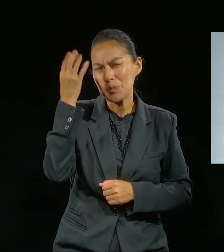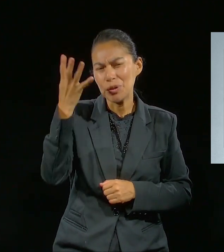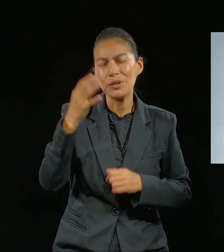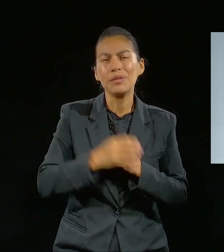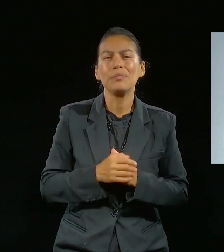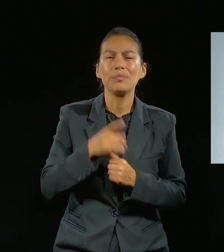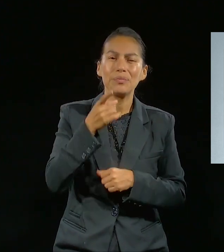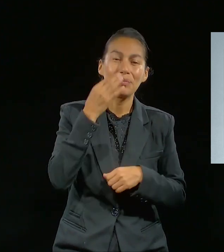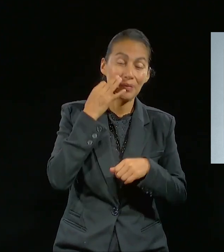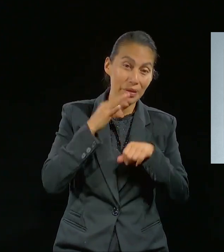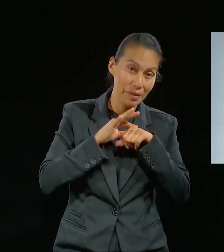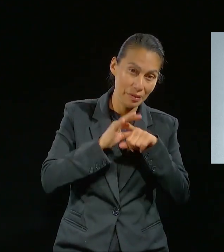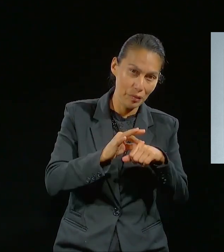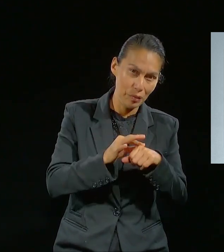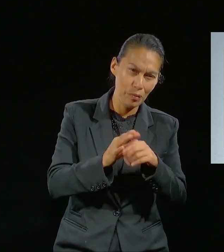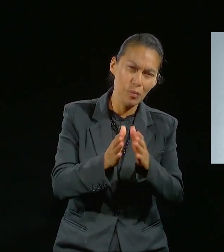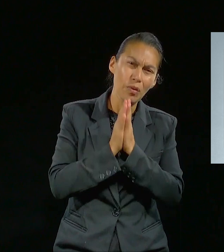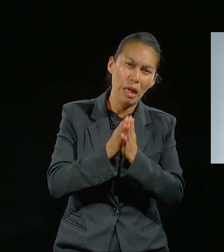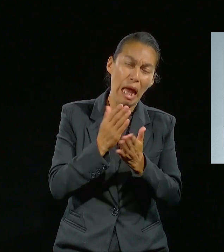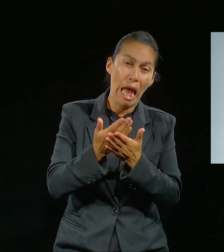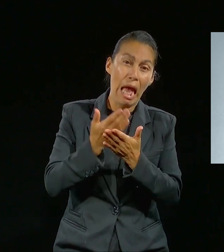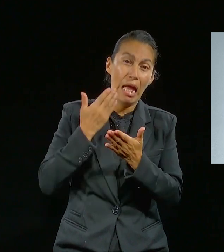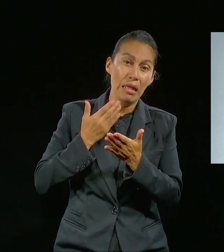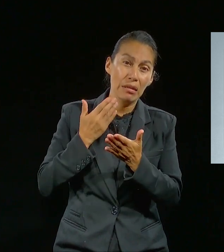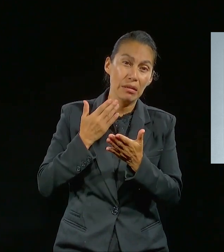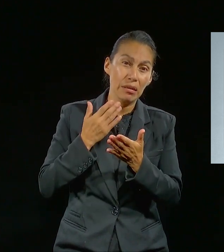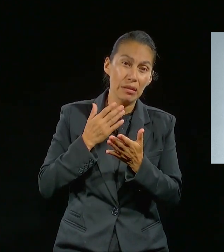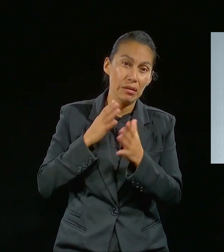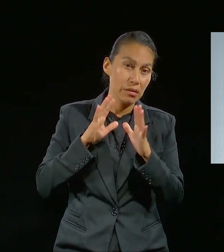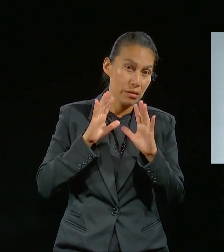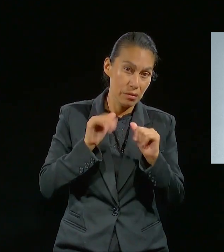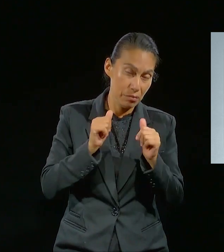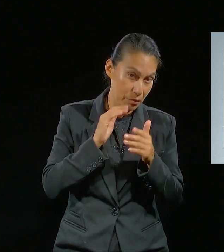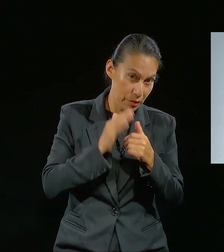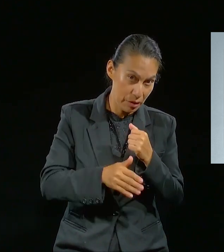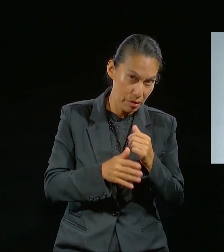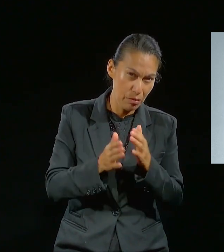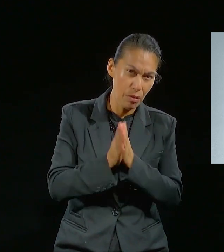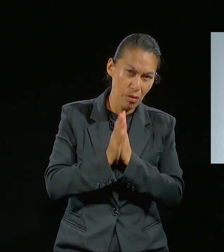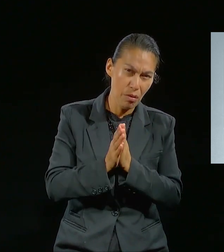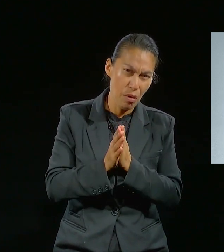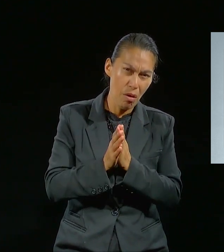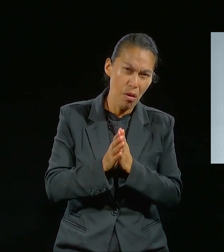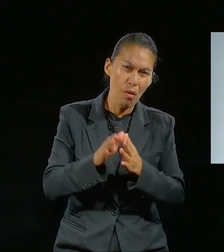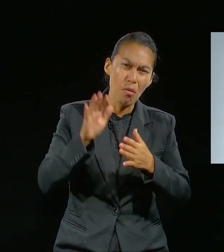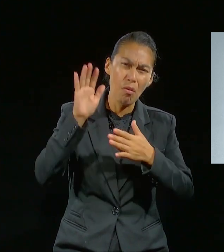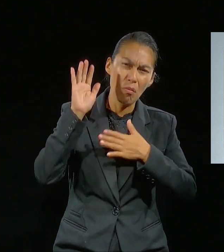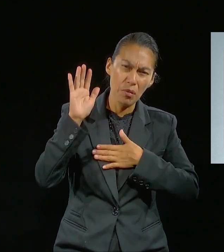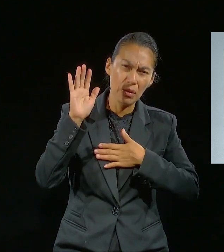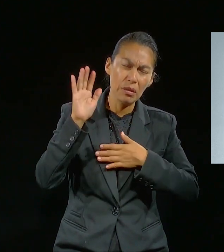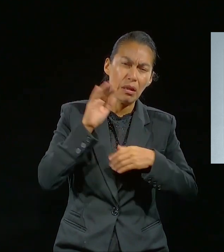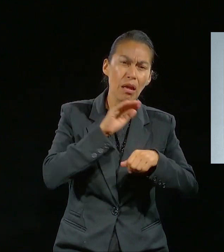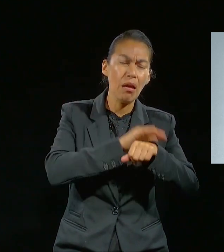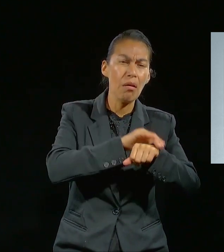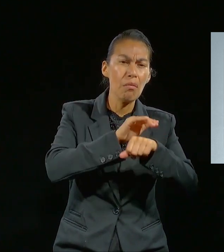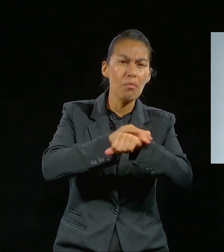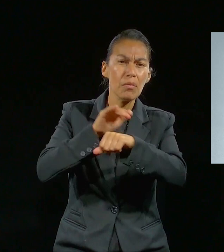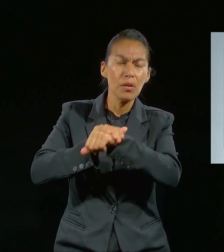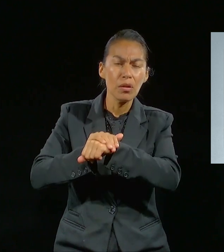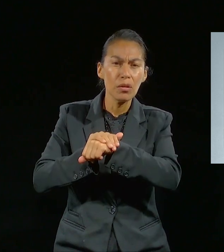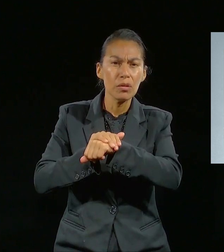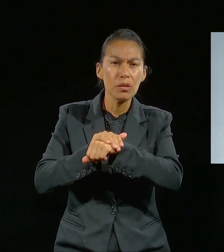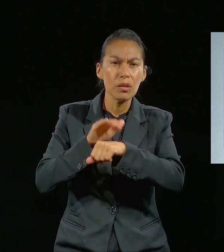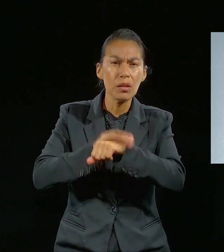testimonio. Antes de despedirnos, dinos, ¿cuál es la promesa para que todos nuestros amigos y amigas